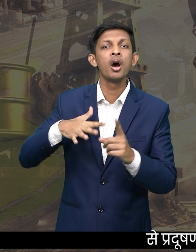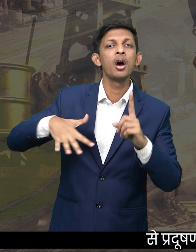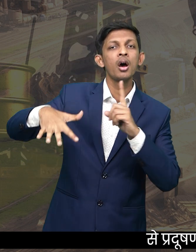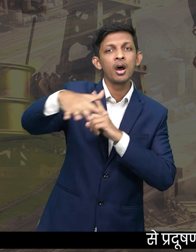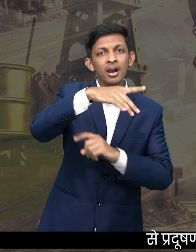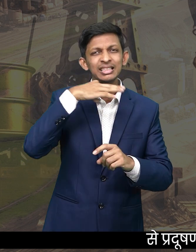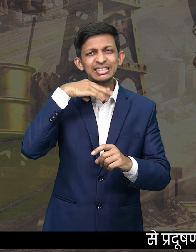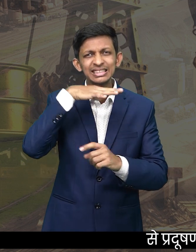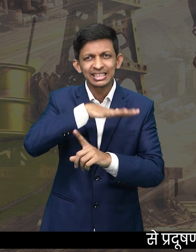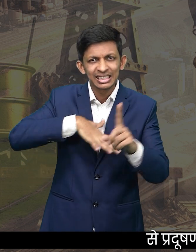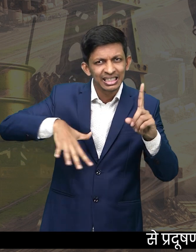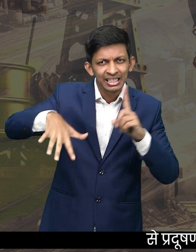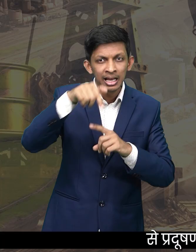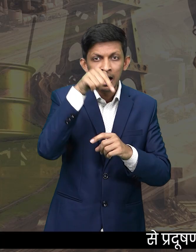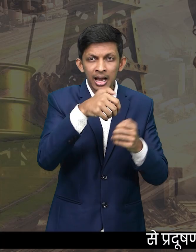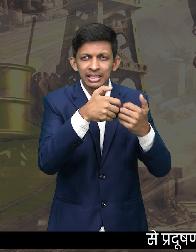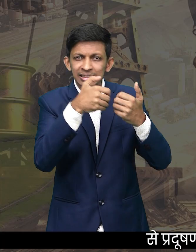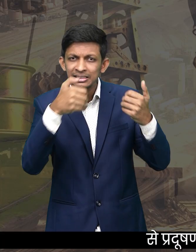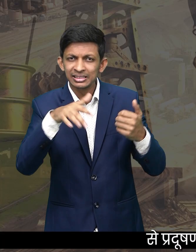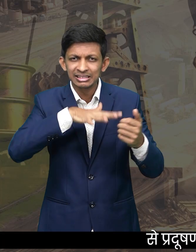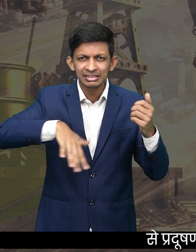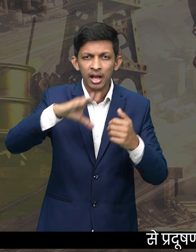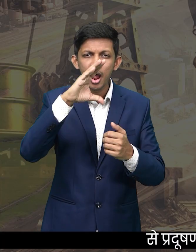और संसाधनों का क्षय होता है।